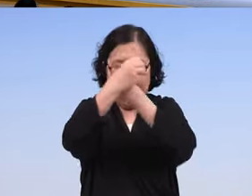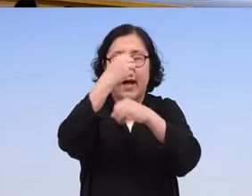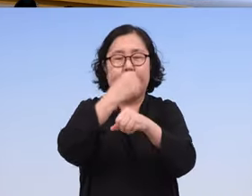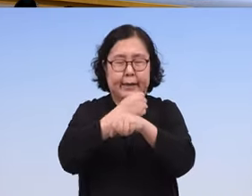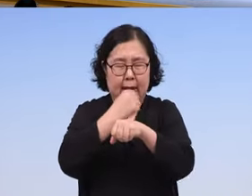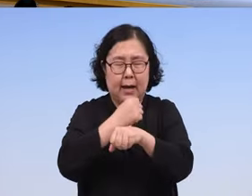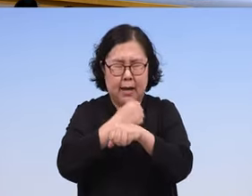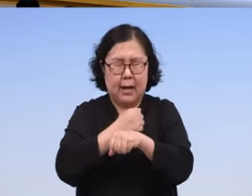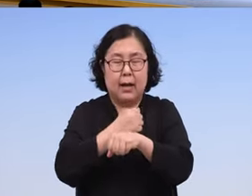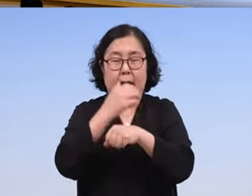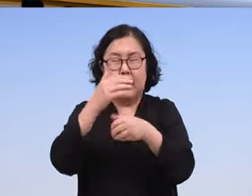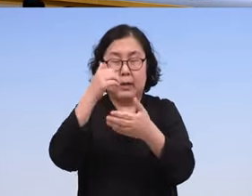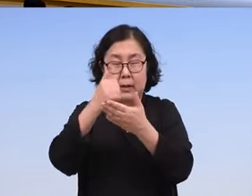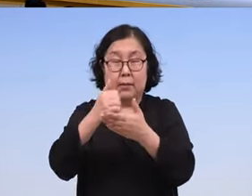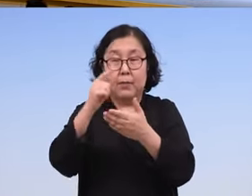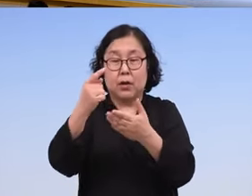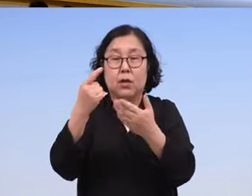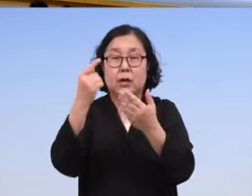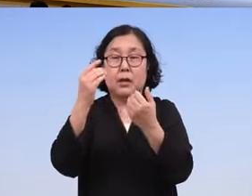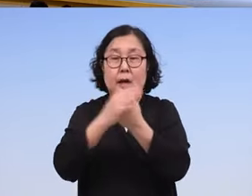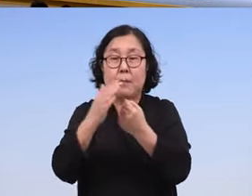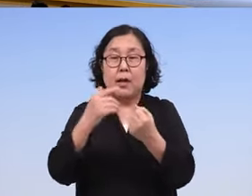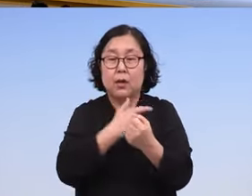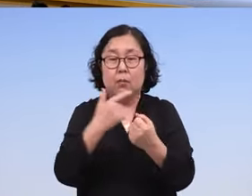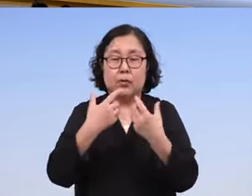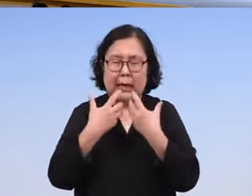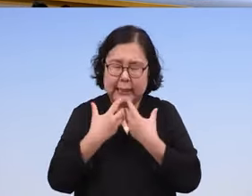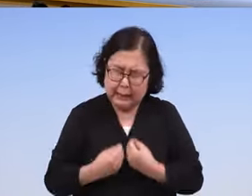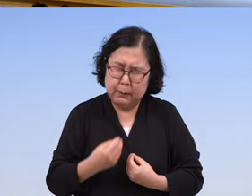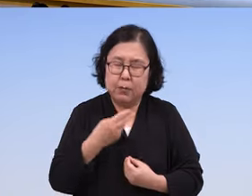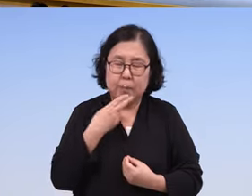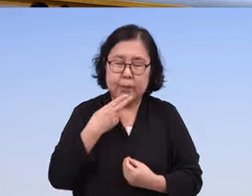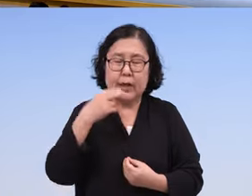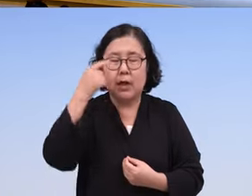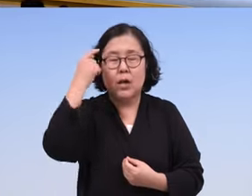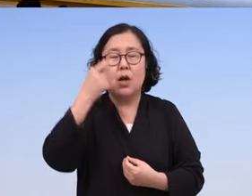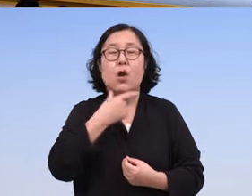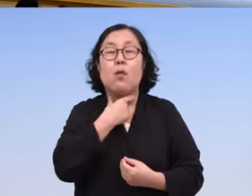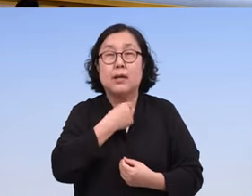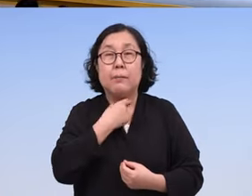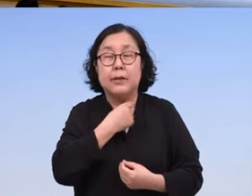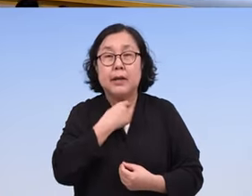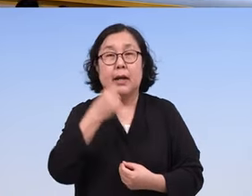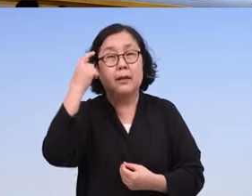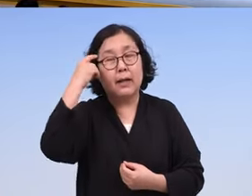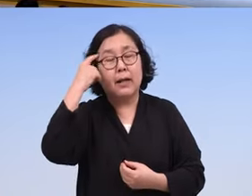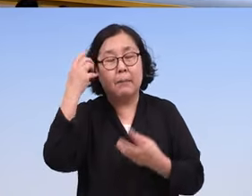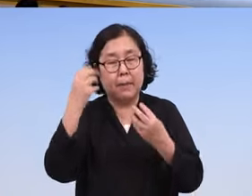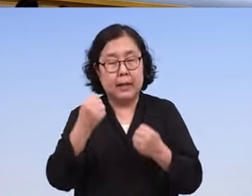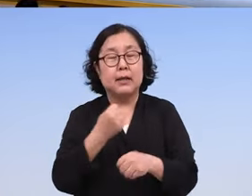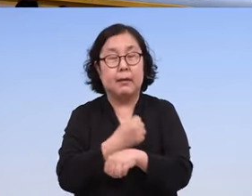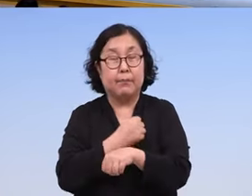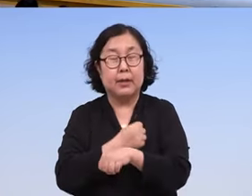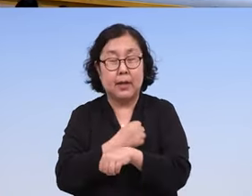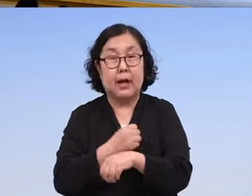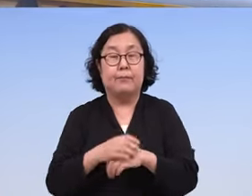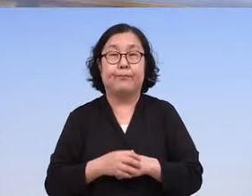오해라고 생각이 된다면 하나님 이것 때문에 너무 낙심하지 않기를 원합니다. 이런 마음을 굉장히 되뇌이거든요.